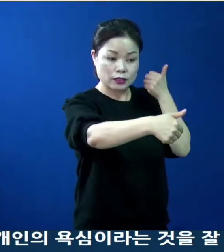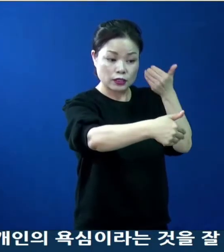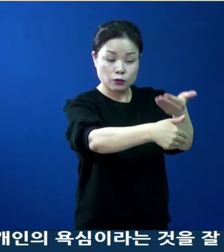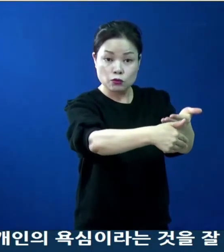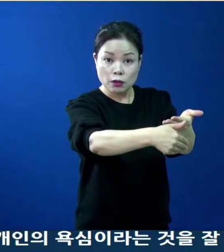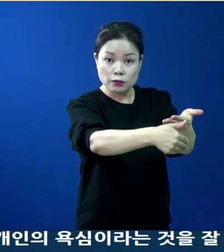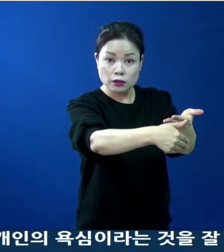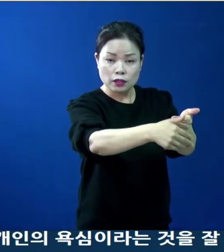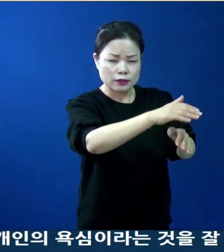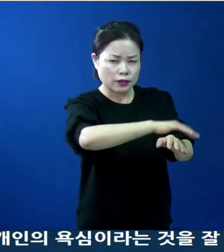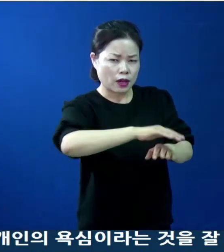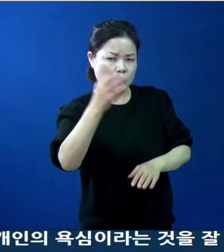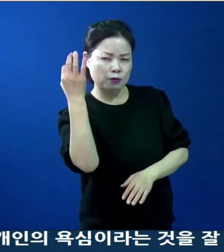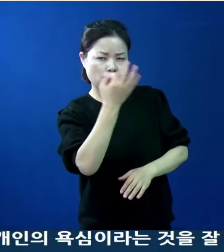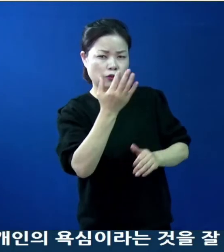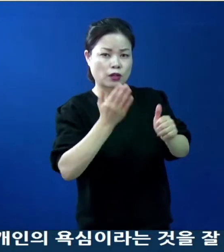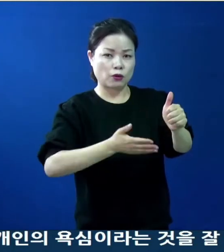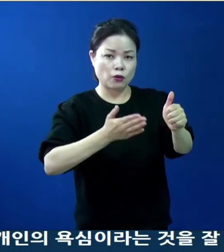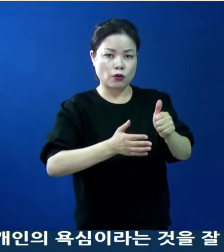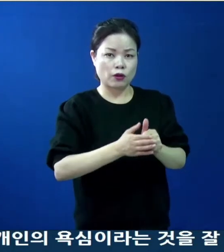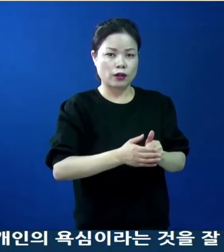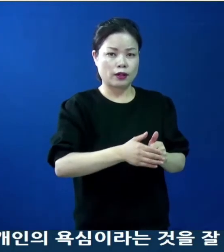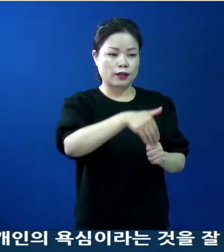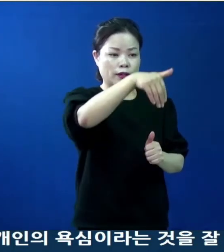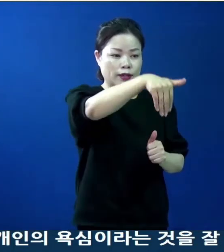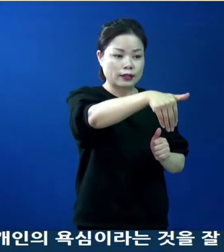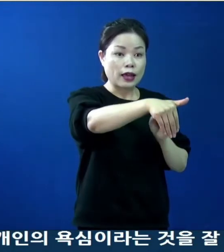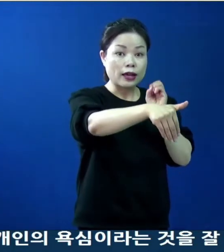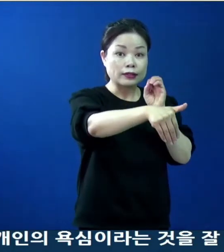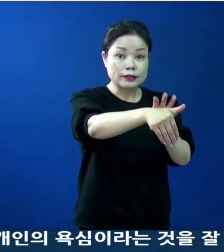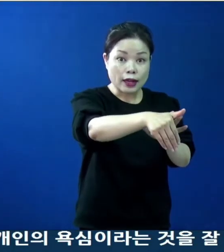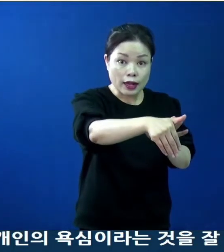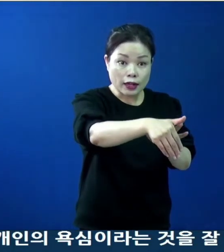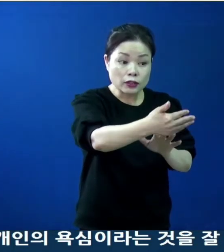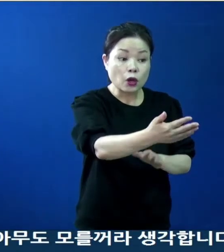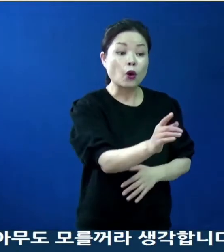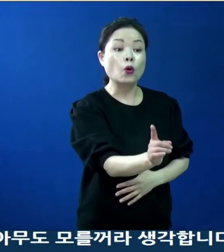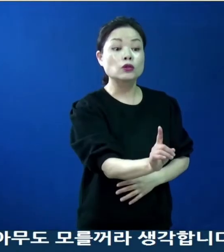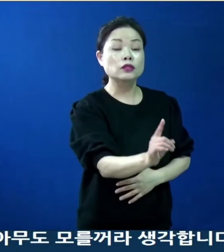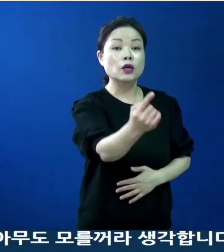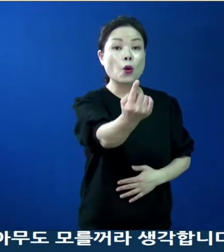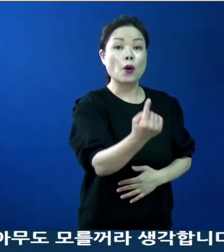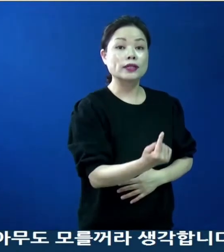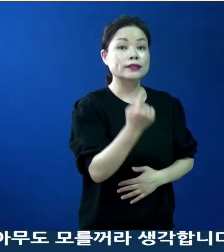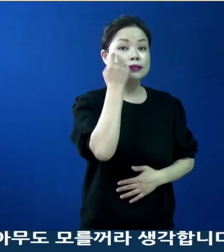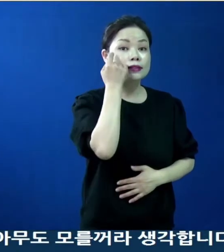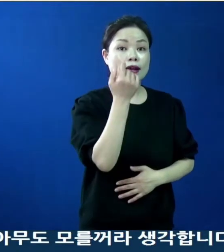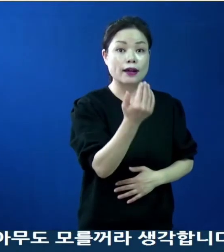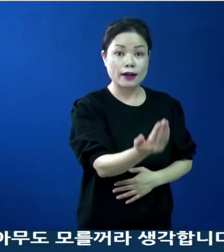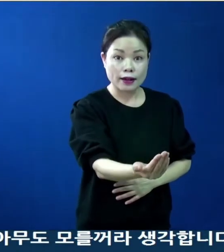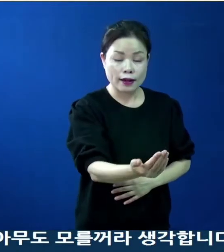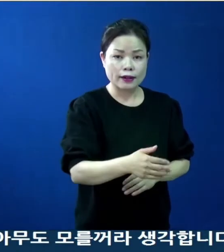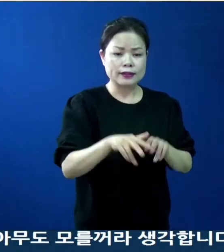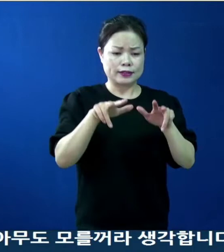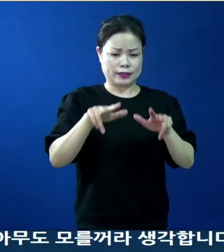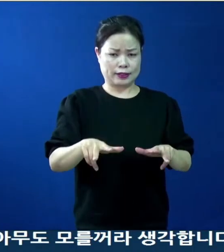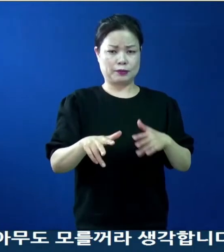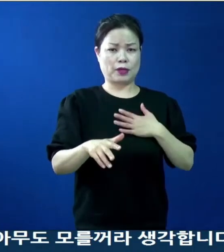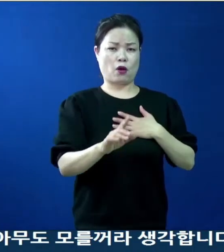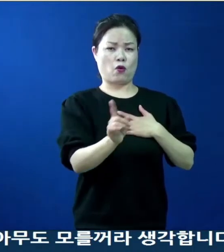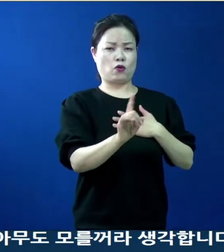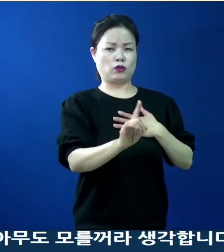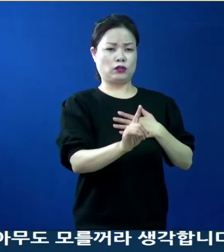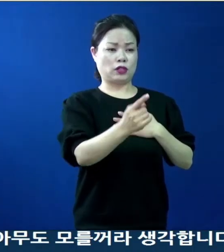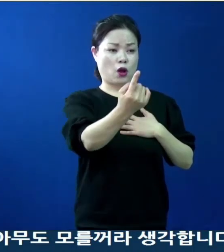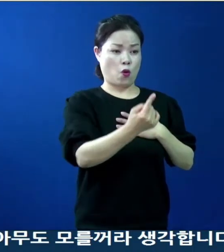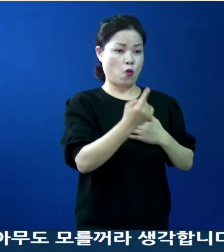여러분 이 질문을 잘 보시기 바랍니다. 게하시야, 내가 어디서 오느냐? 지금 내가